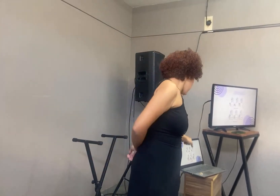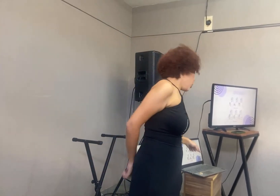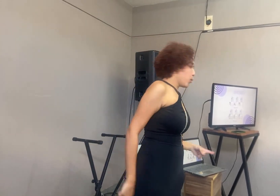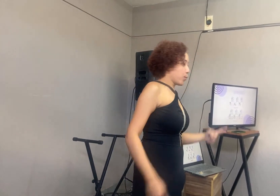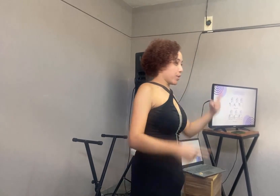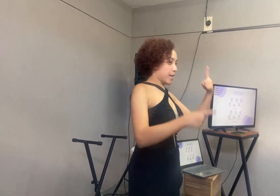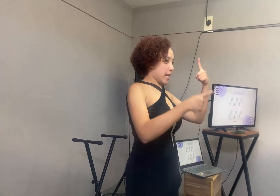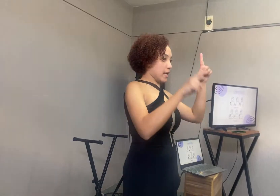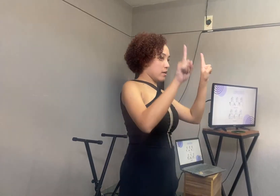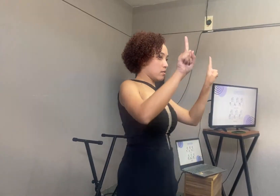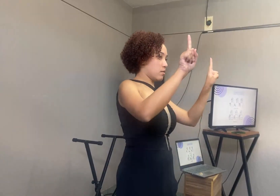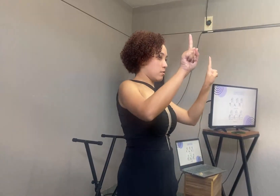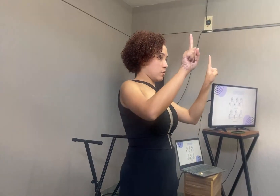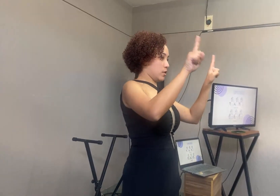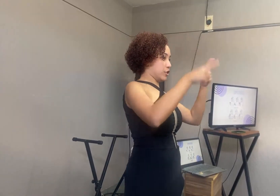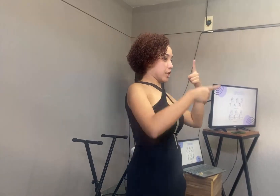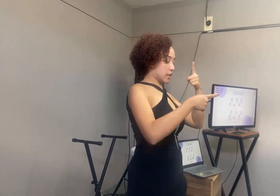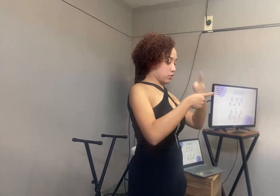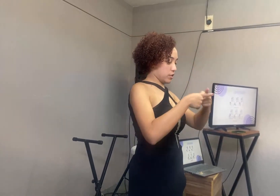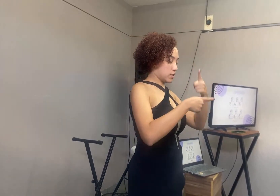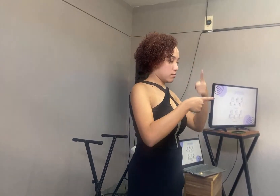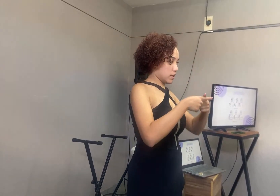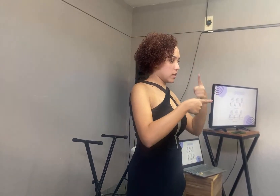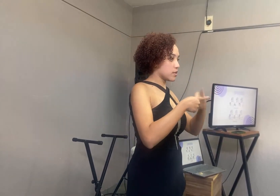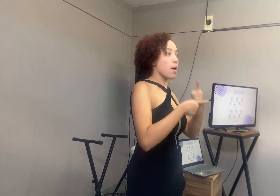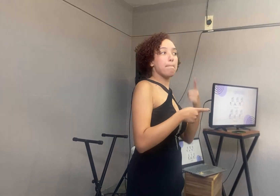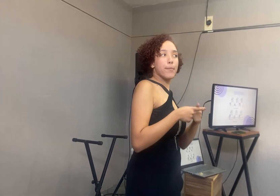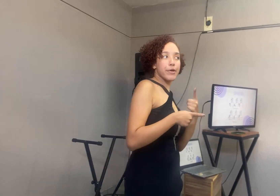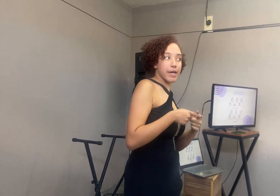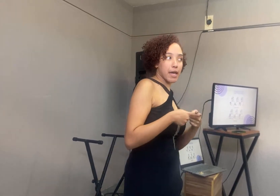O porquê, indicadores de por quê?